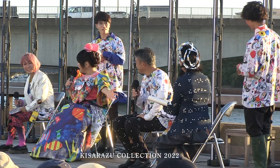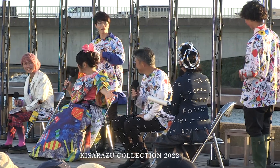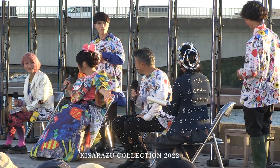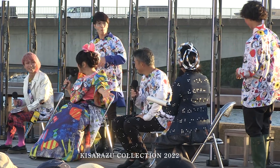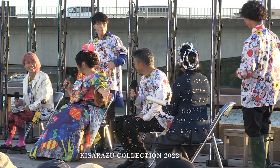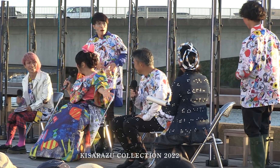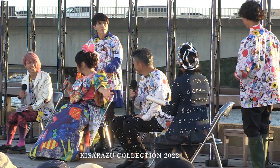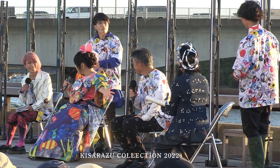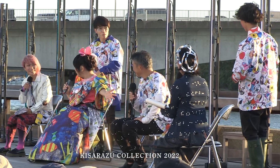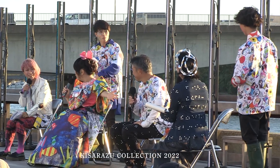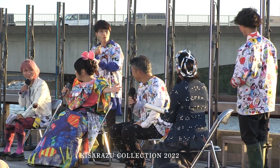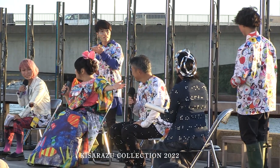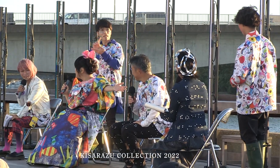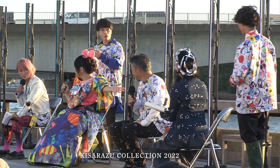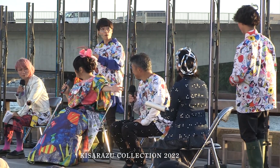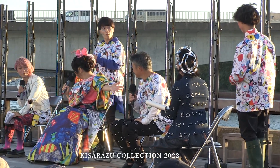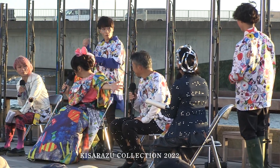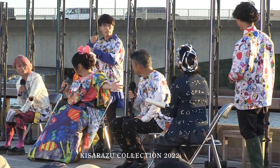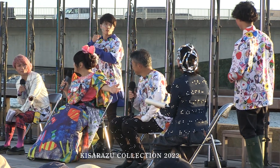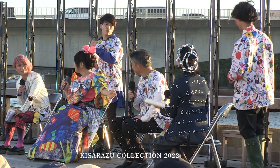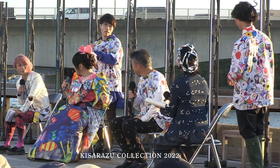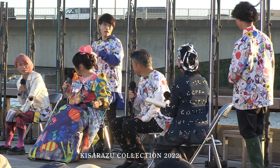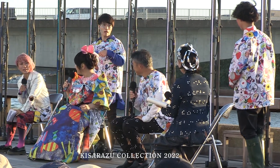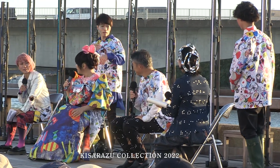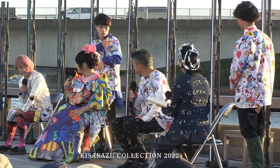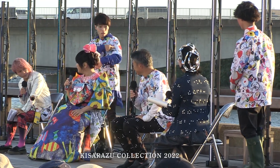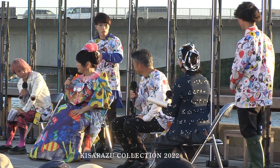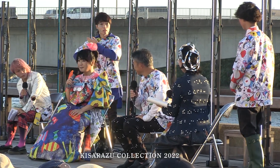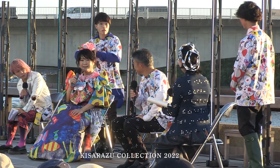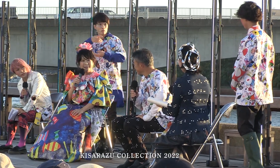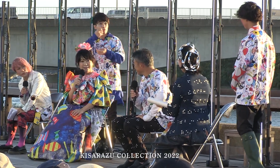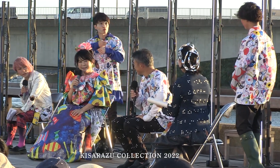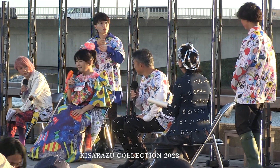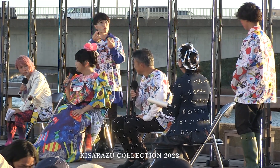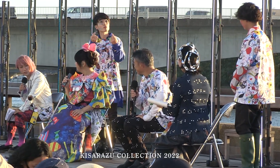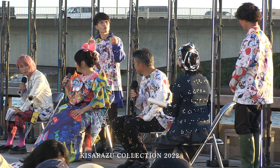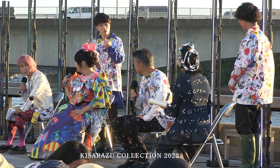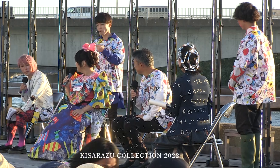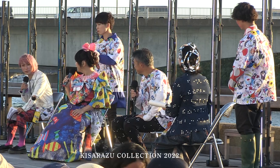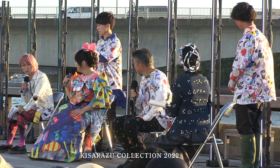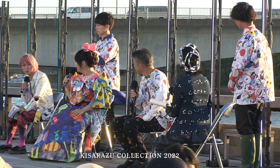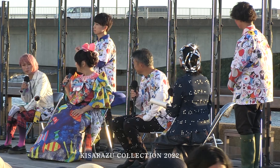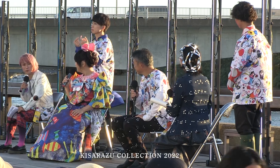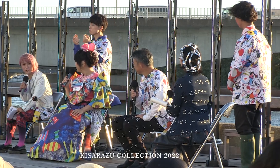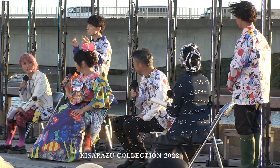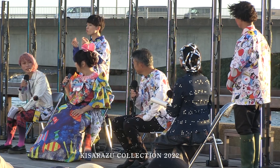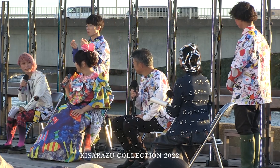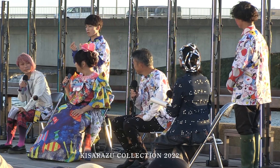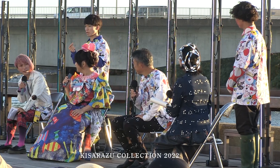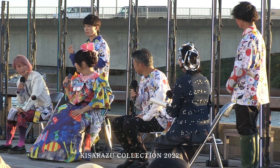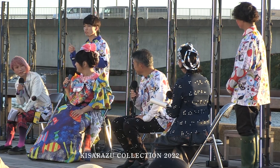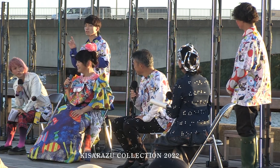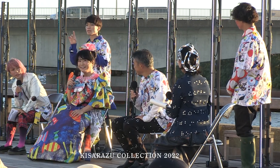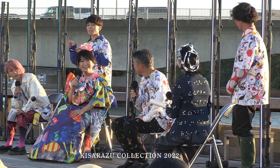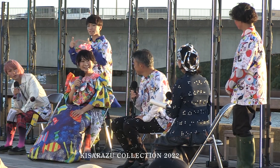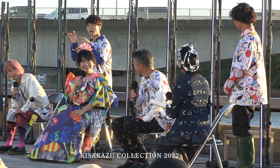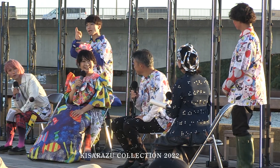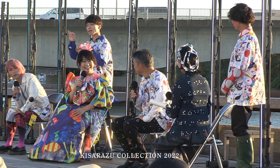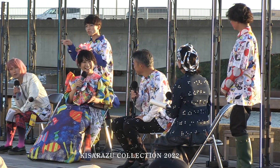ツ、ね、デザインのパンツの T シャツもなんですよね。 T シャツもそうですね。木更津パレットというデザインで、